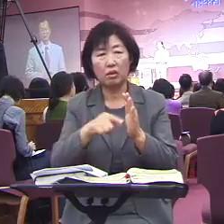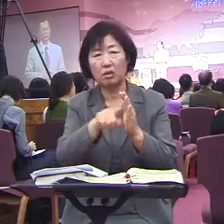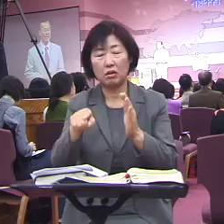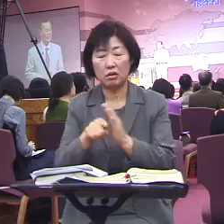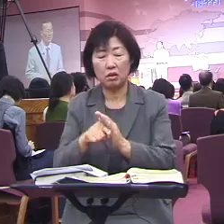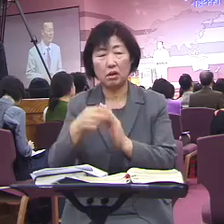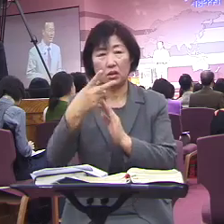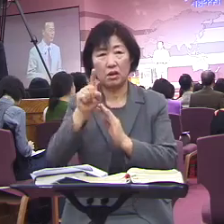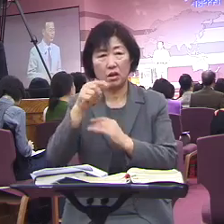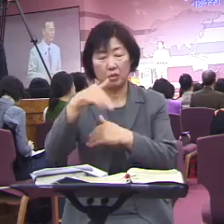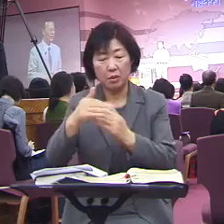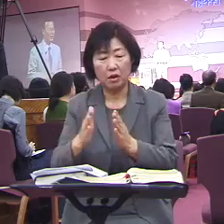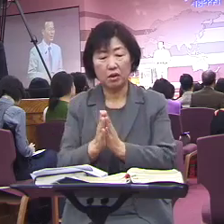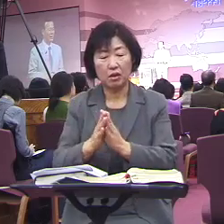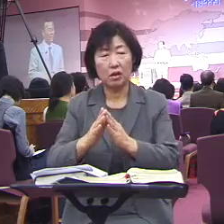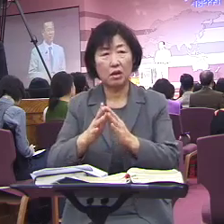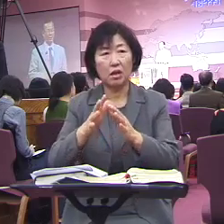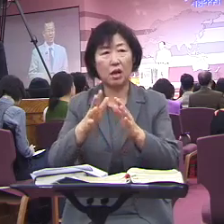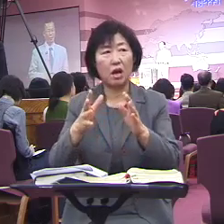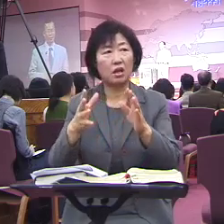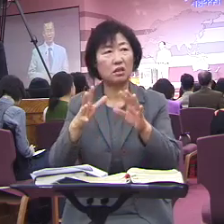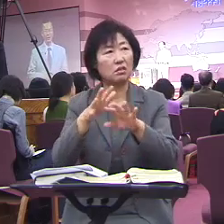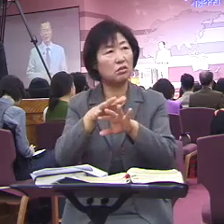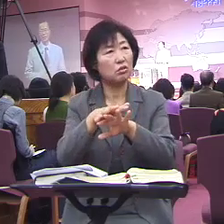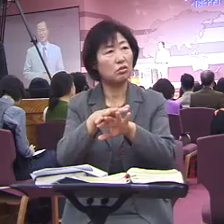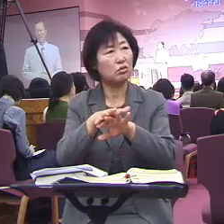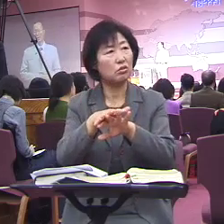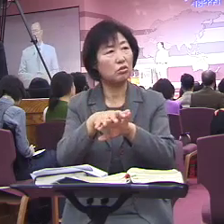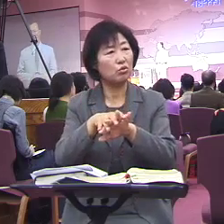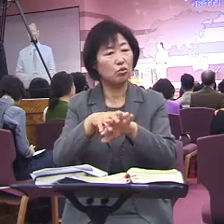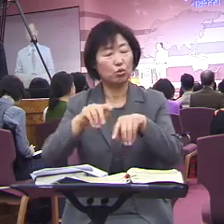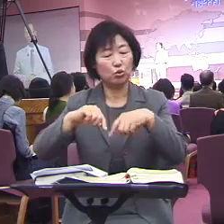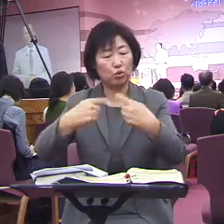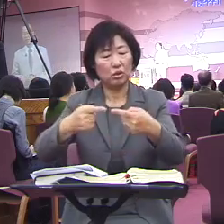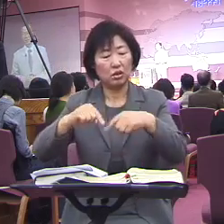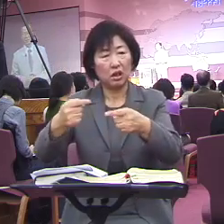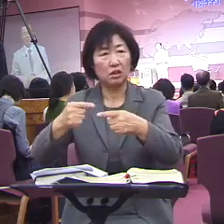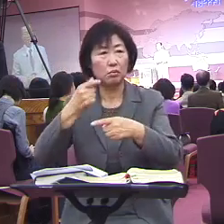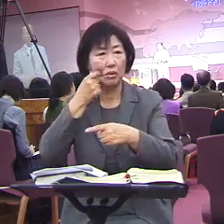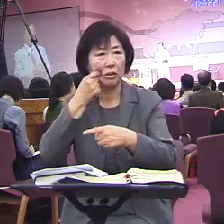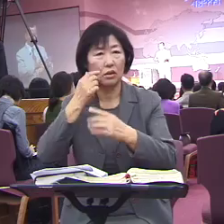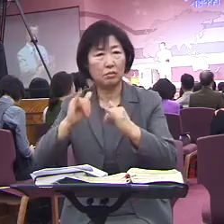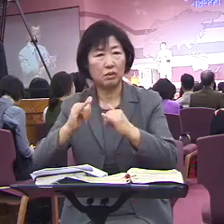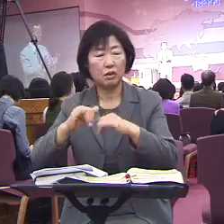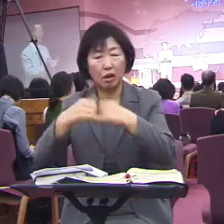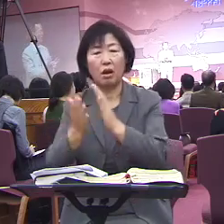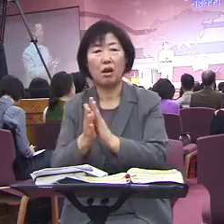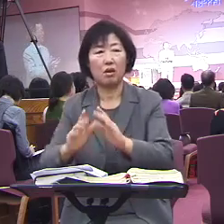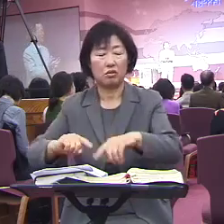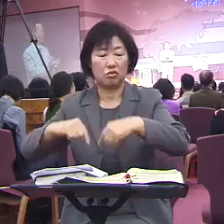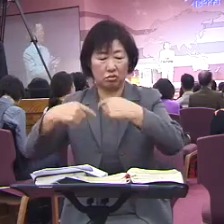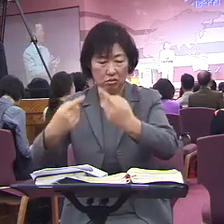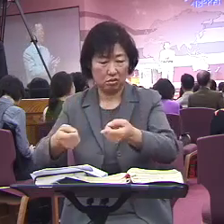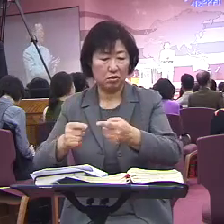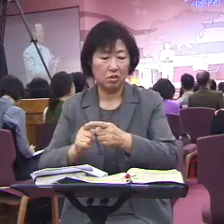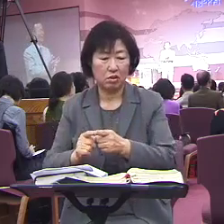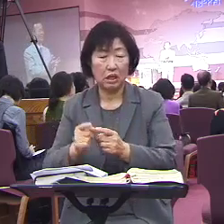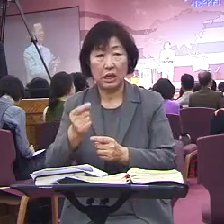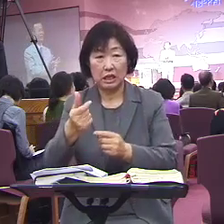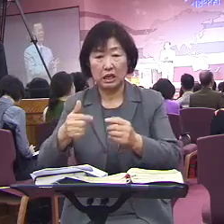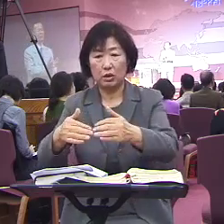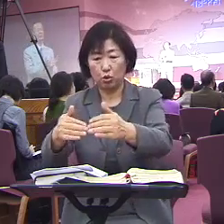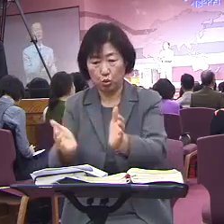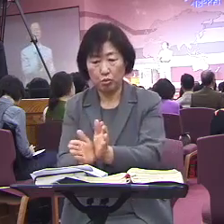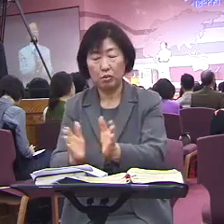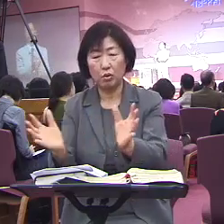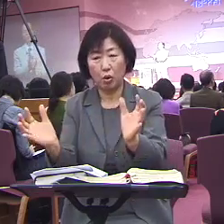못하신 분들 꼭 가시길 바라고요. 다락방이나 우리 이런 그 훈련을 받으셔갖고 소그룹으로 모여가지고 우리가